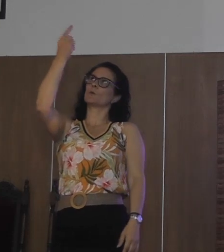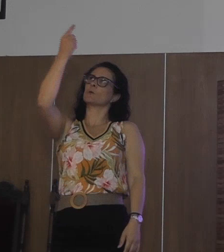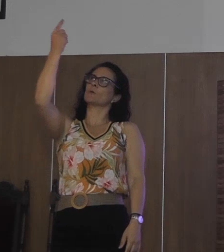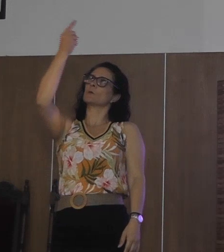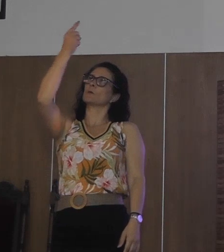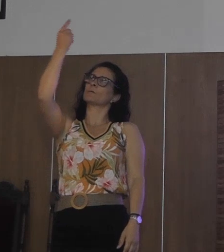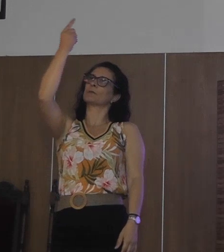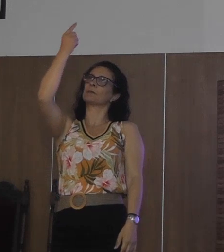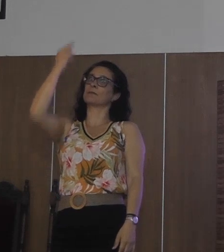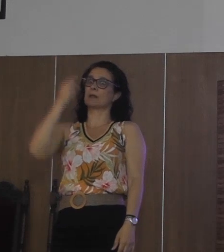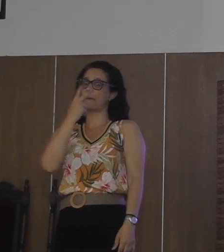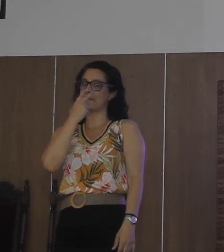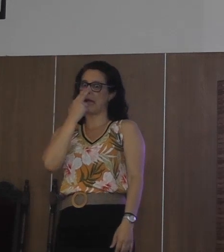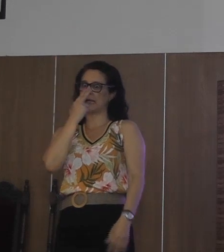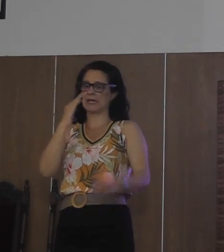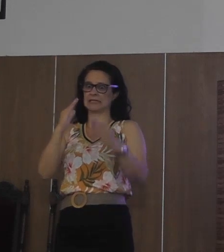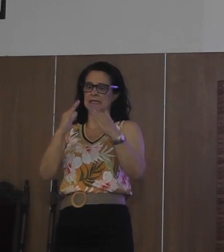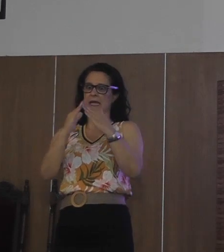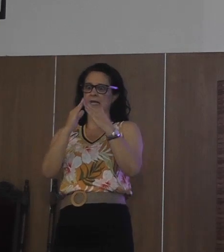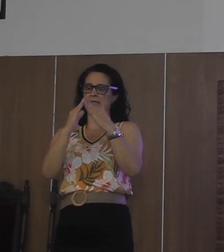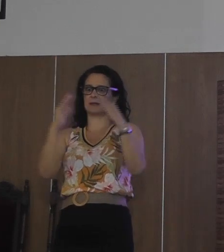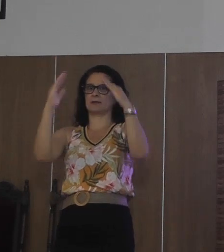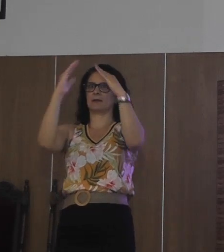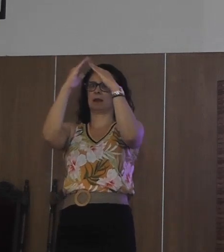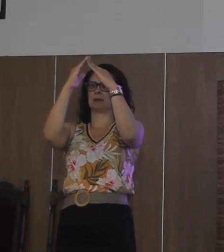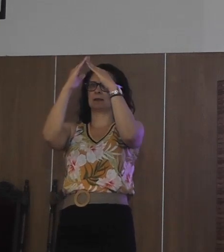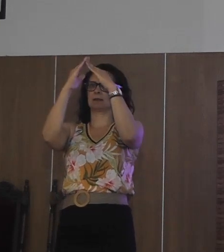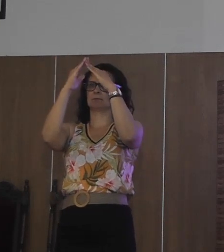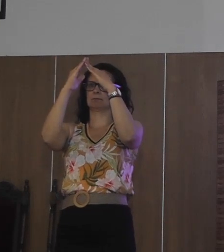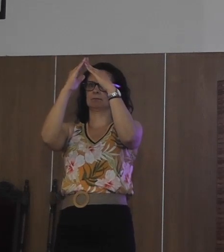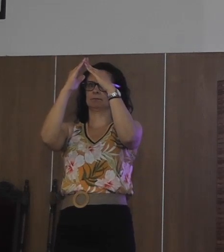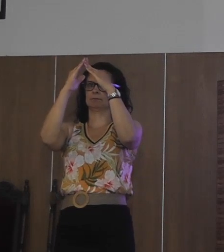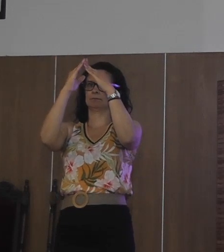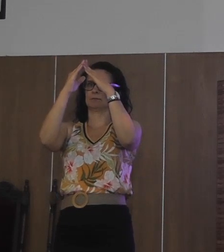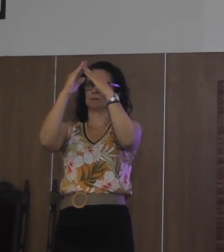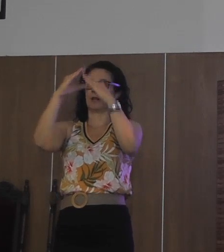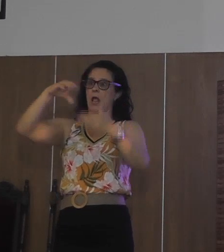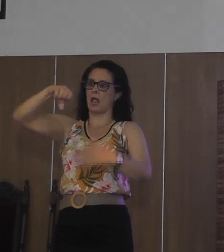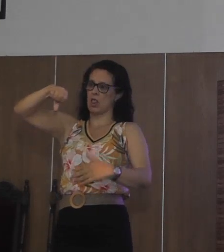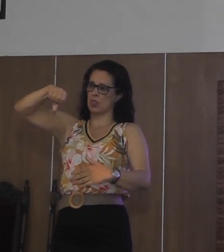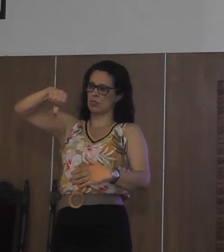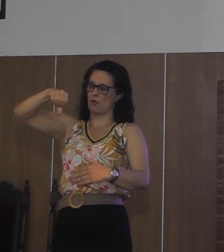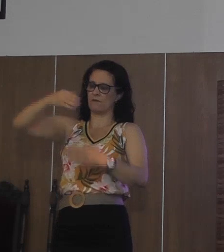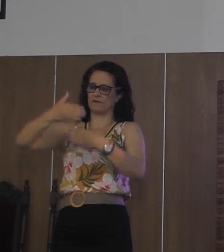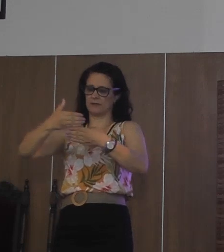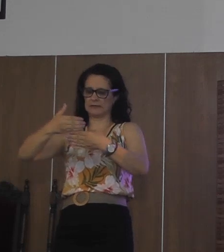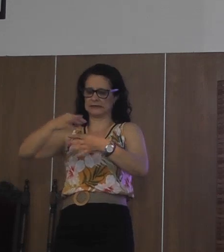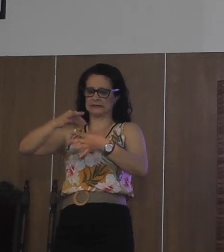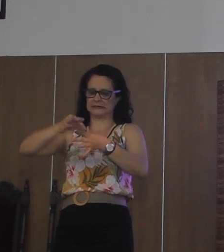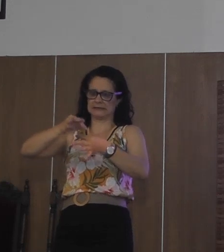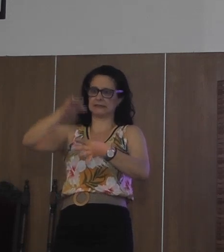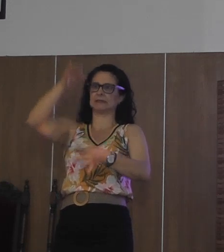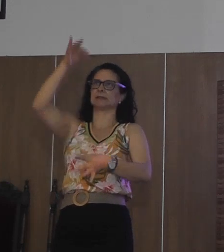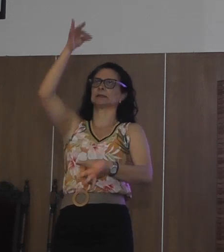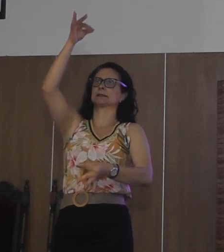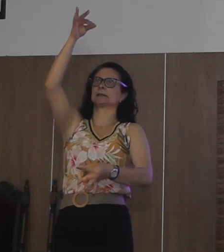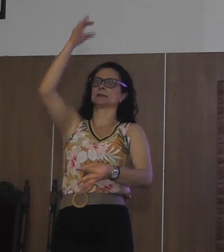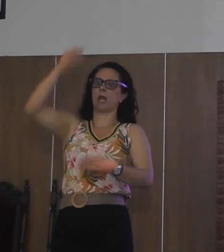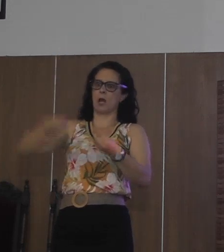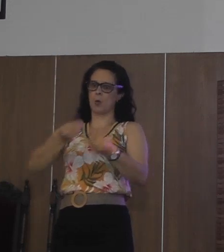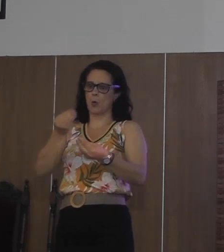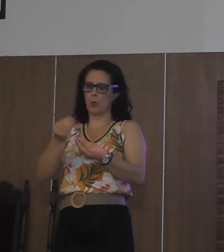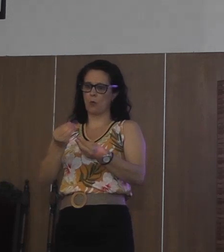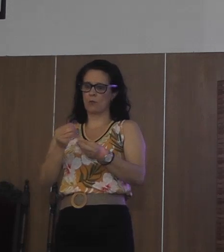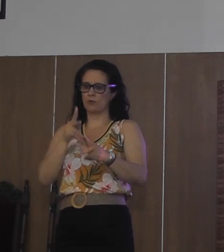É uma casa sobre outra casa. Um andar tem 4 metros, 4 metros e meio. É alto demais. Não tinha como ultrapassar